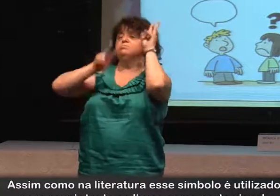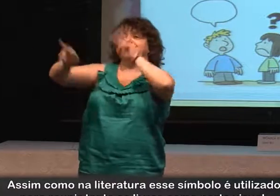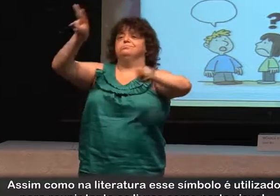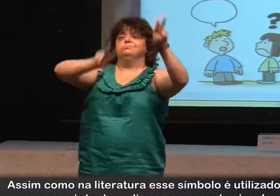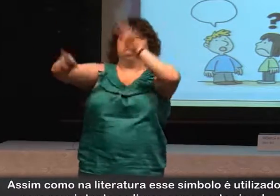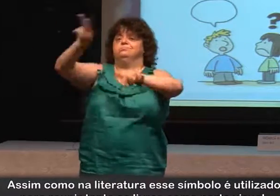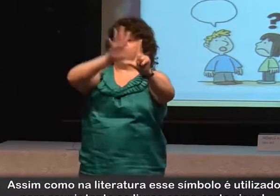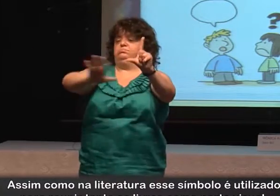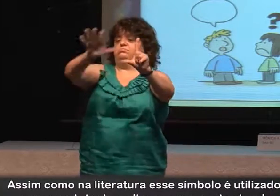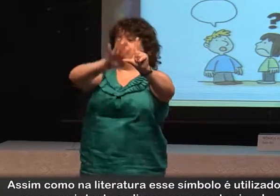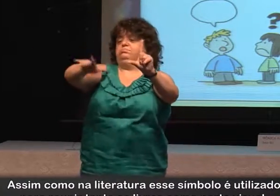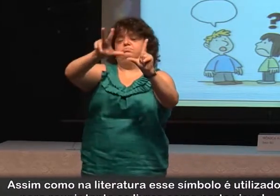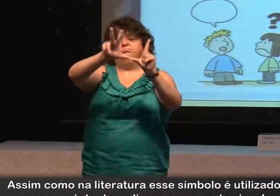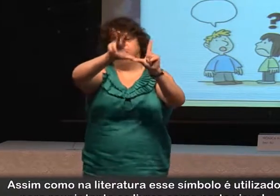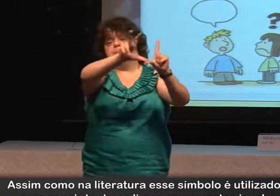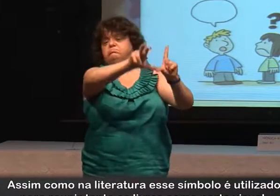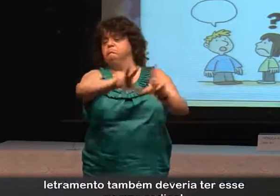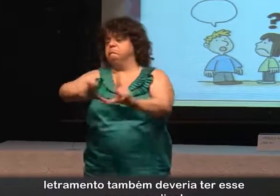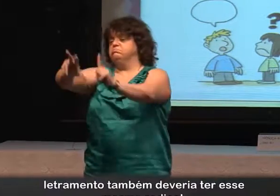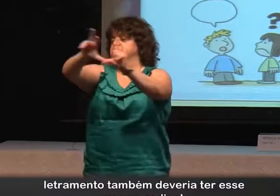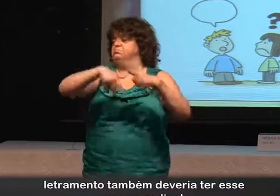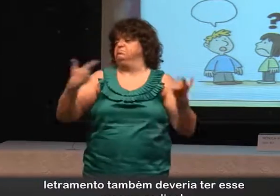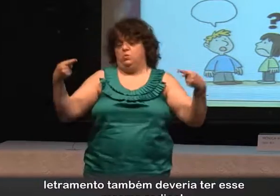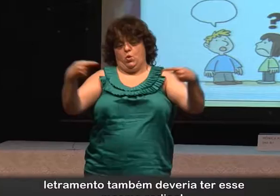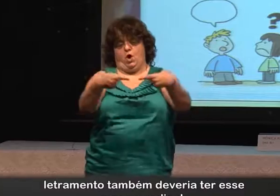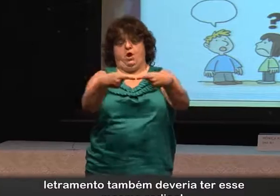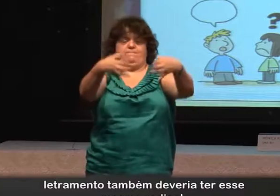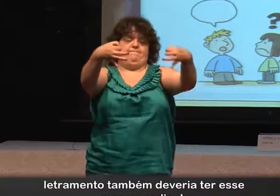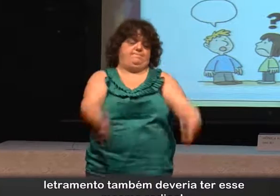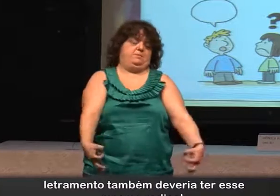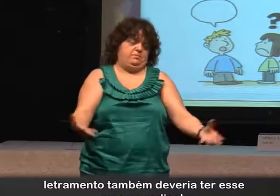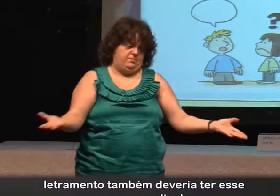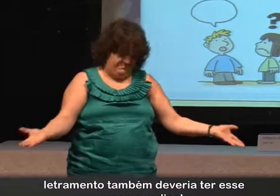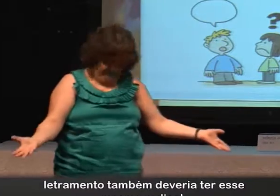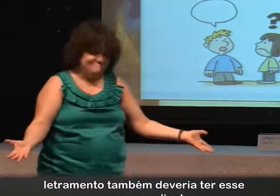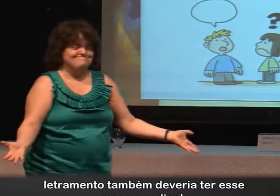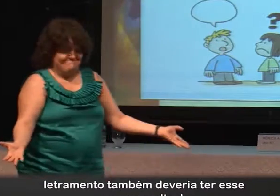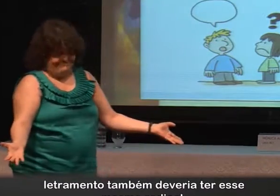tanto os livros, a parte visual, letramento também deveria ter esse mesmo radical.